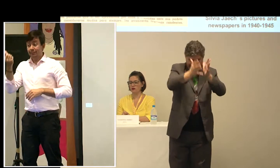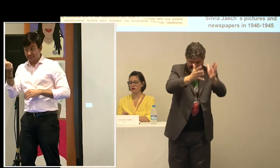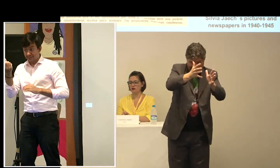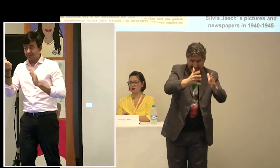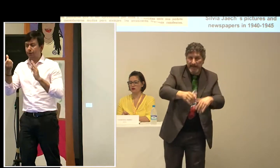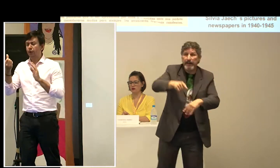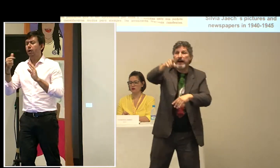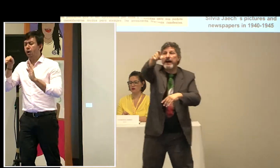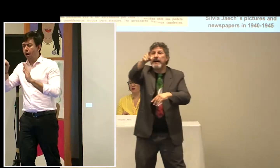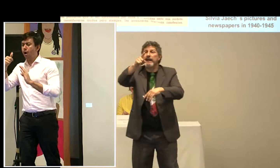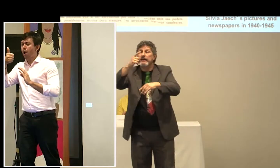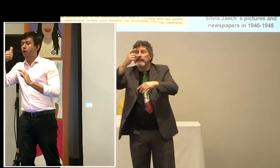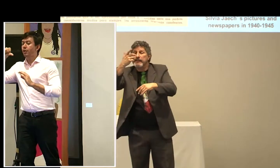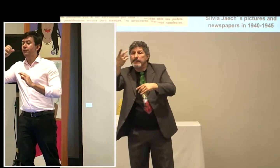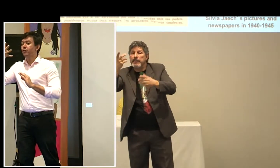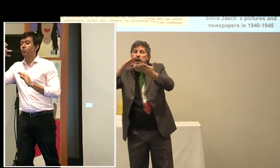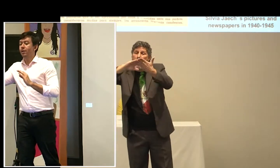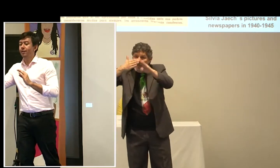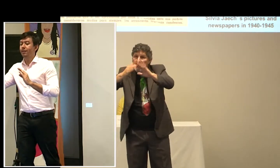1966.